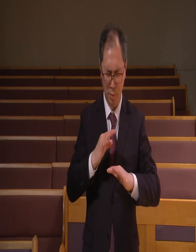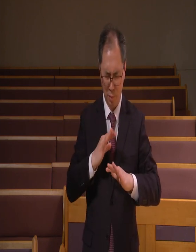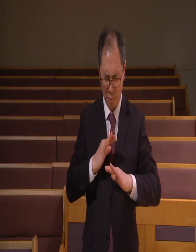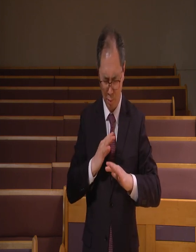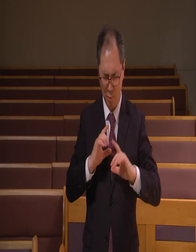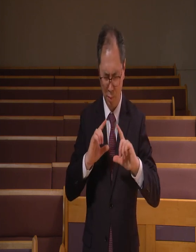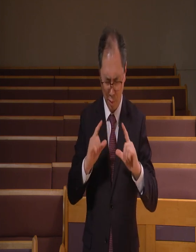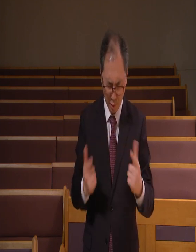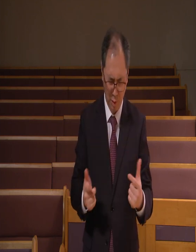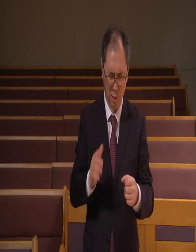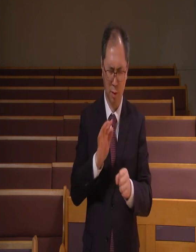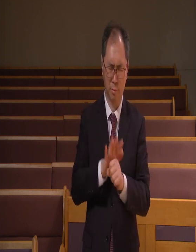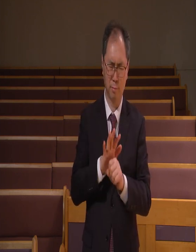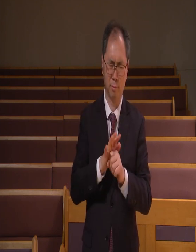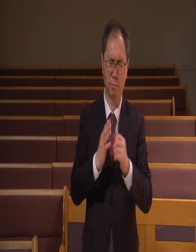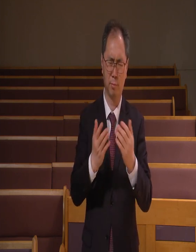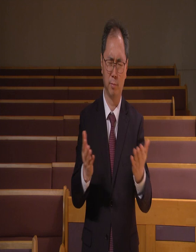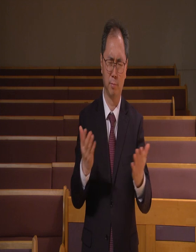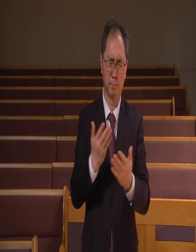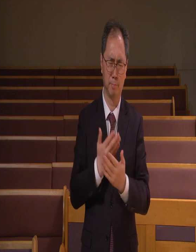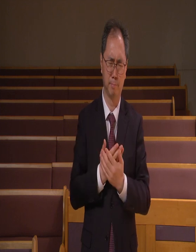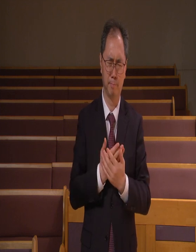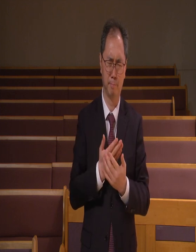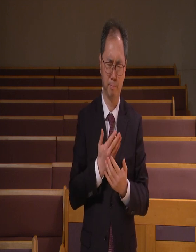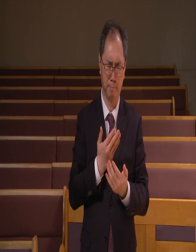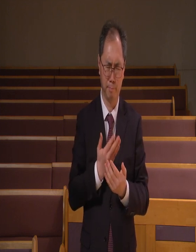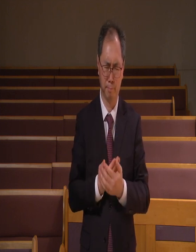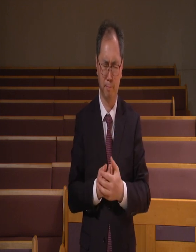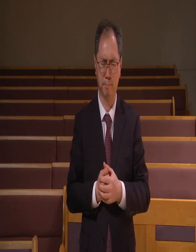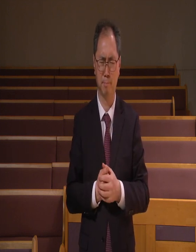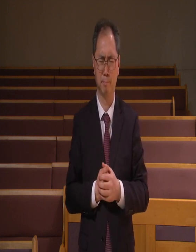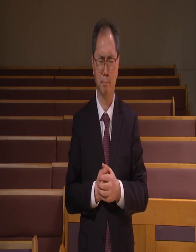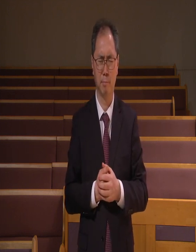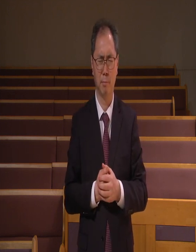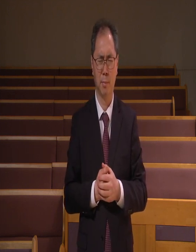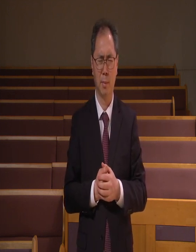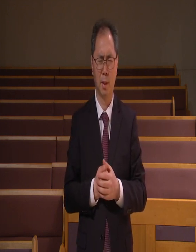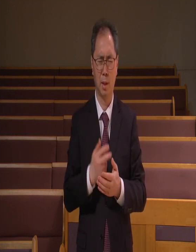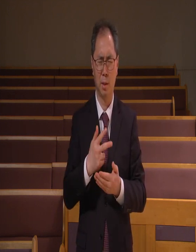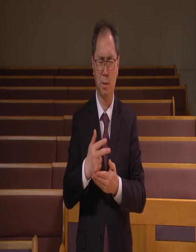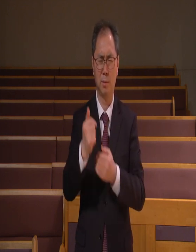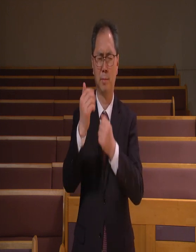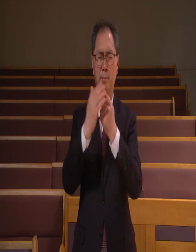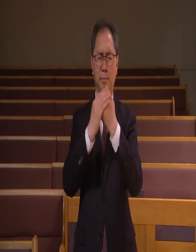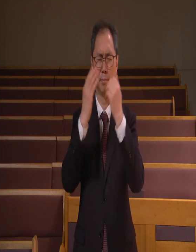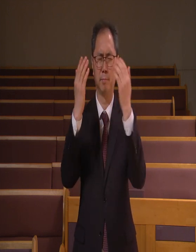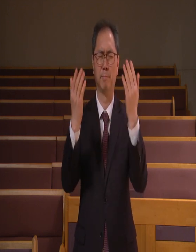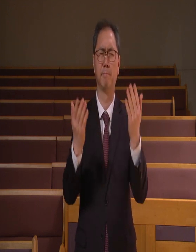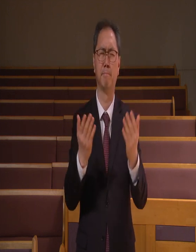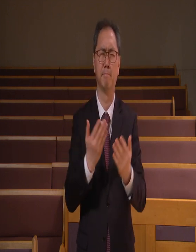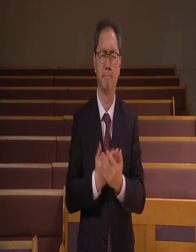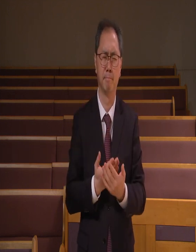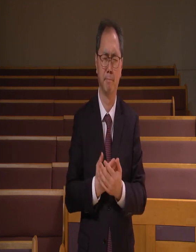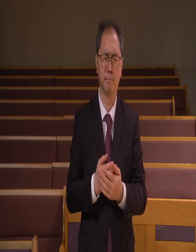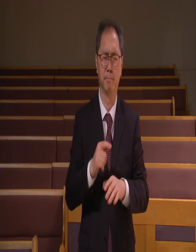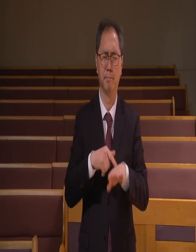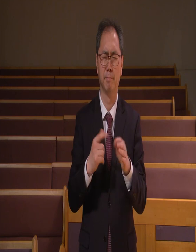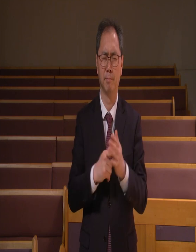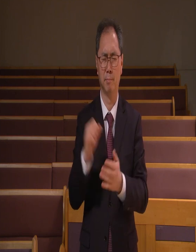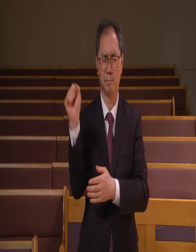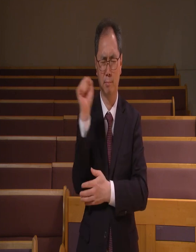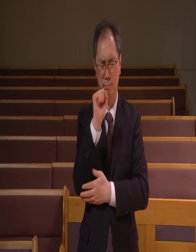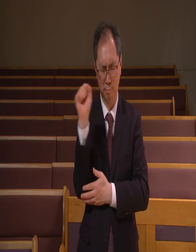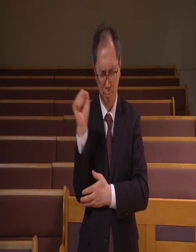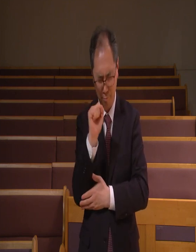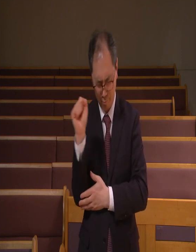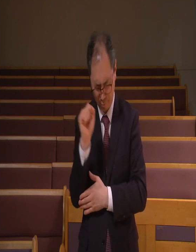아파할지언정 십자가 가까이 곁에 서 있는 우리가 될 수 있도록 주여 인도하여 주시옵소서. 하나님 아버지 우리가 주님 앞에